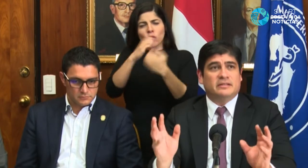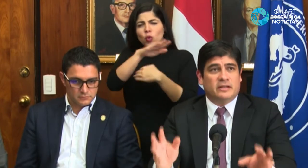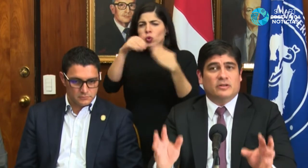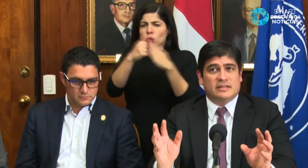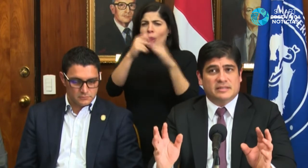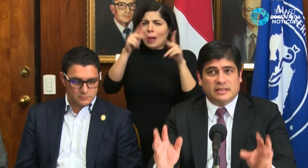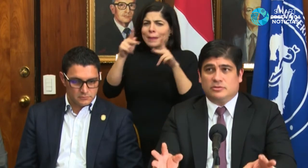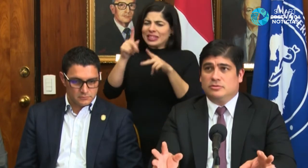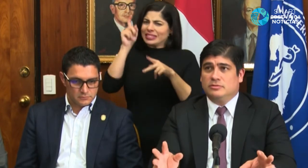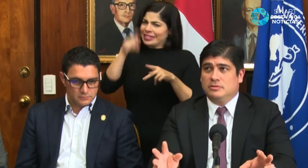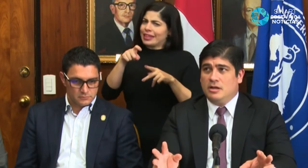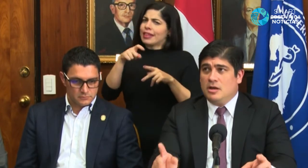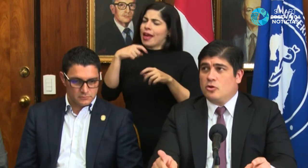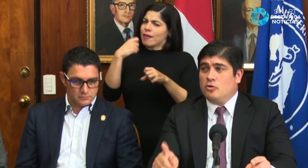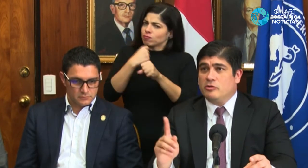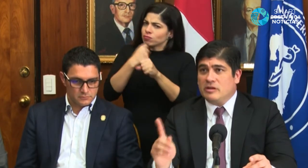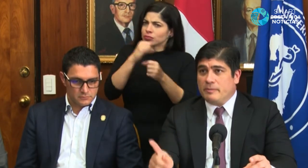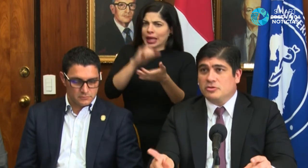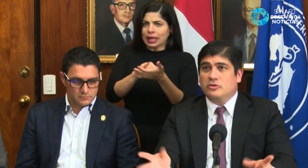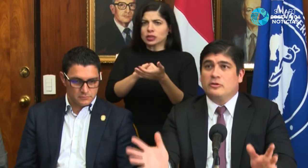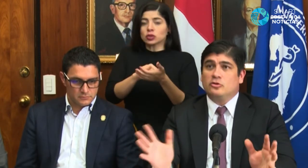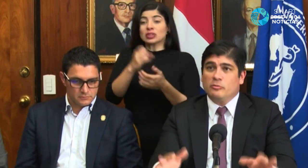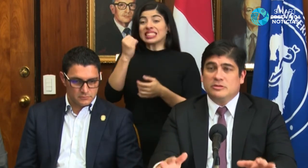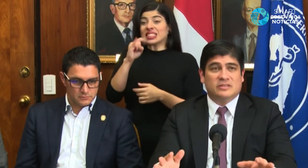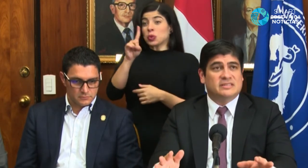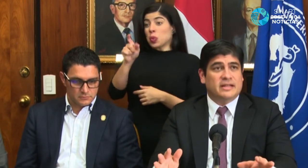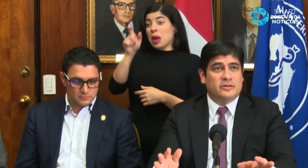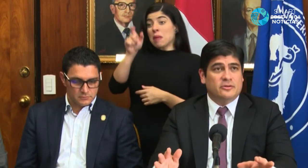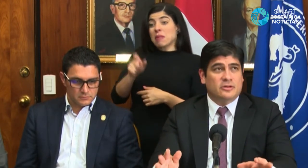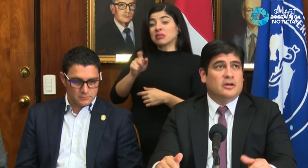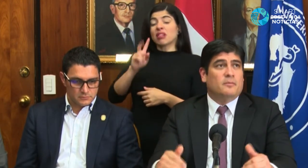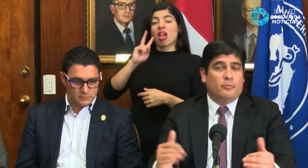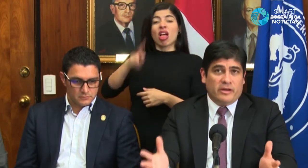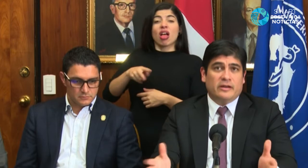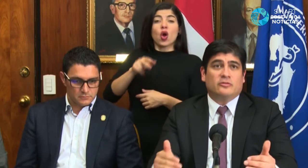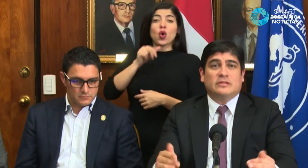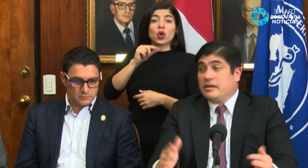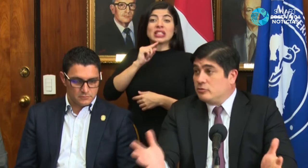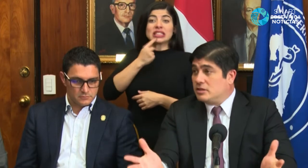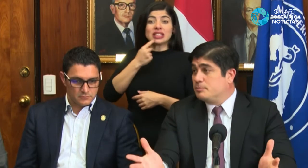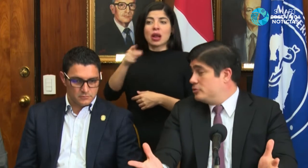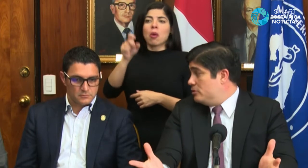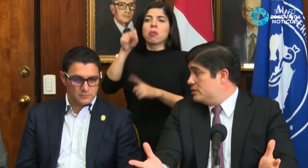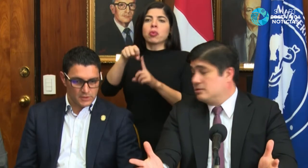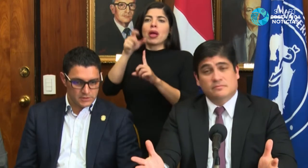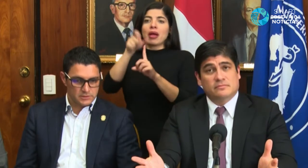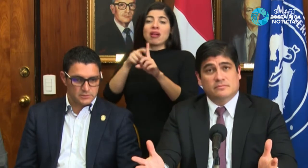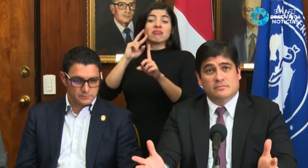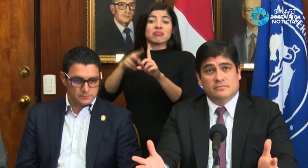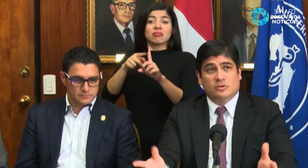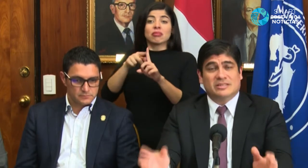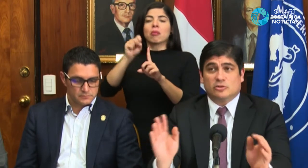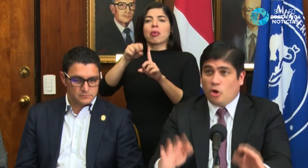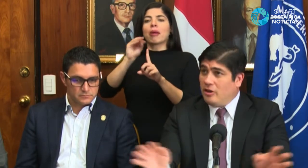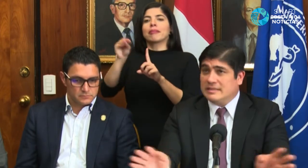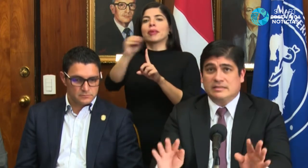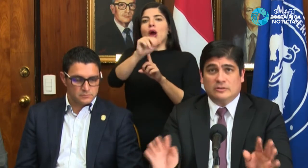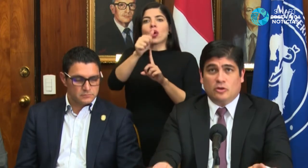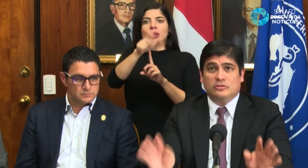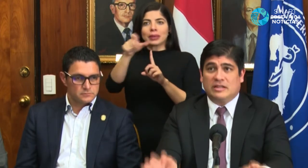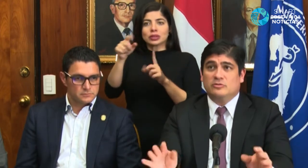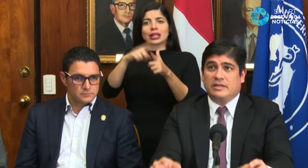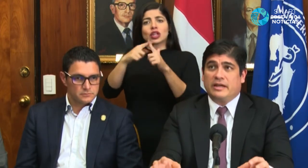que matricularse en esto. Con que una persona no tome esto en serio, puede contagiar a otras personas. Entonces